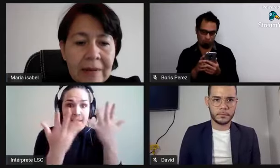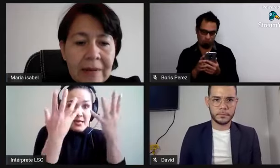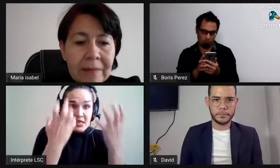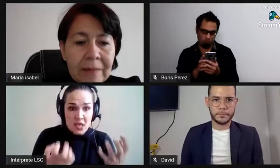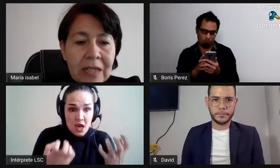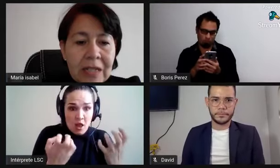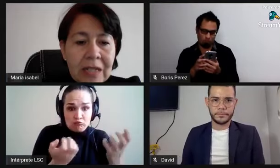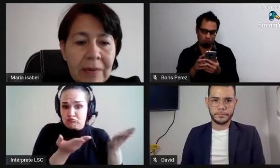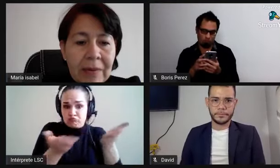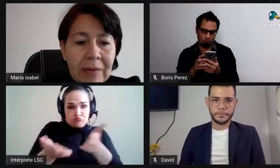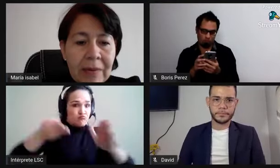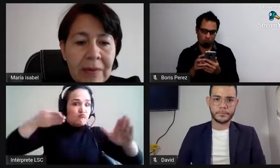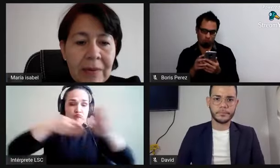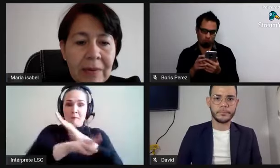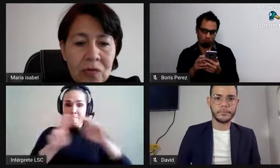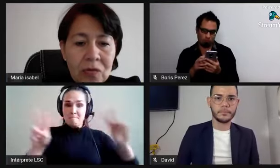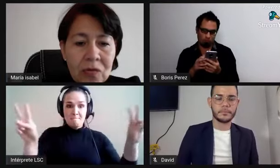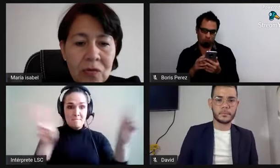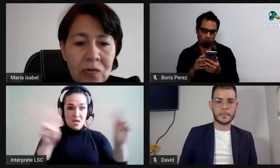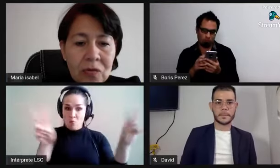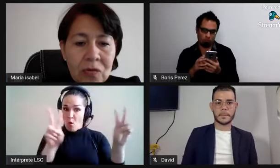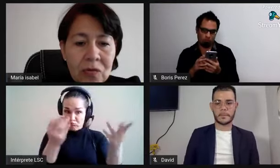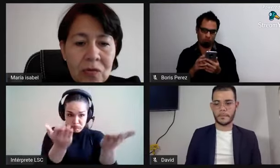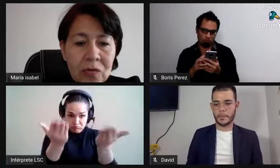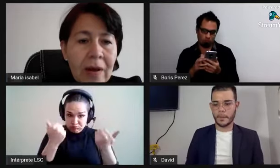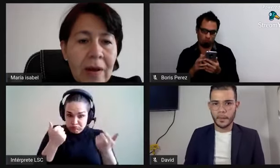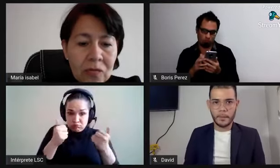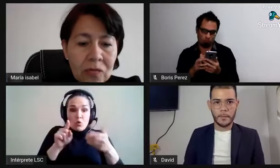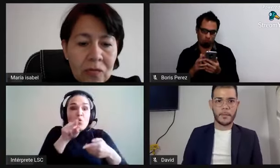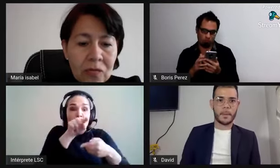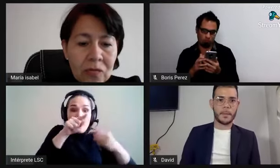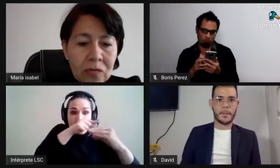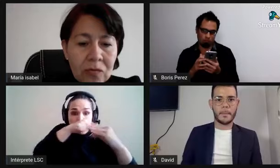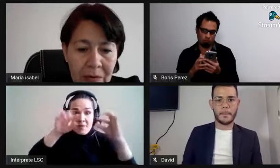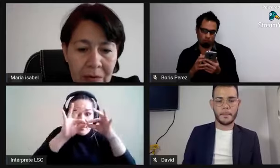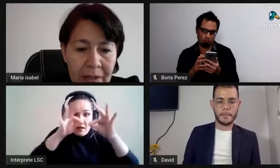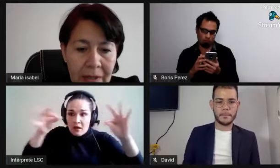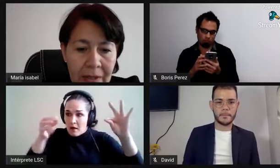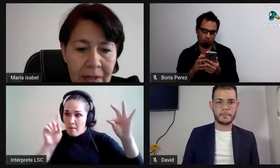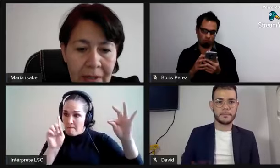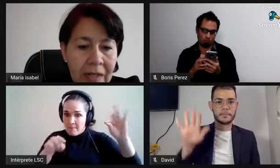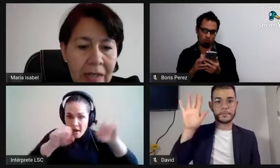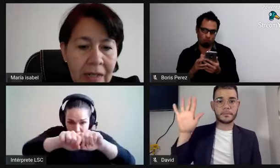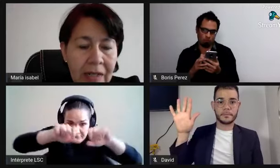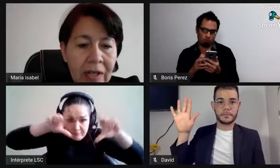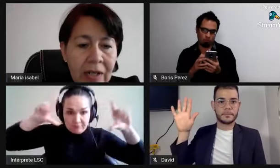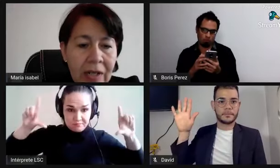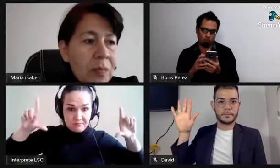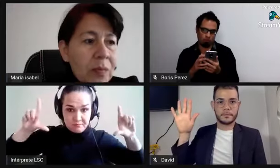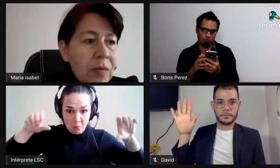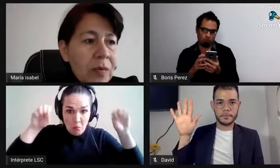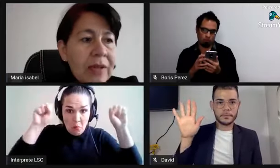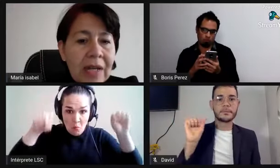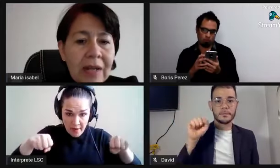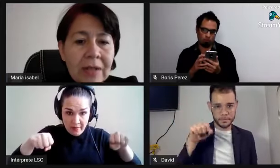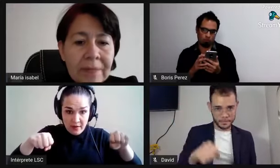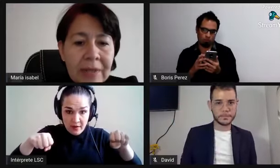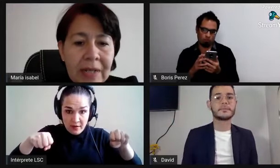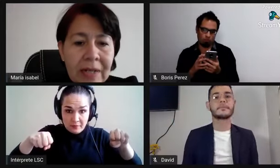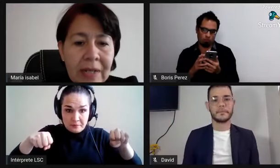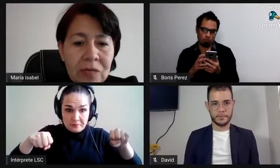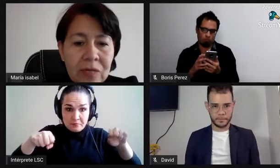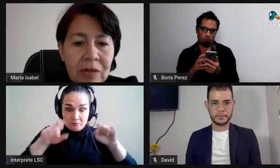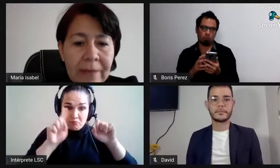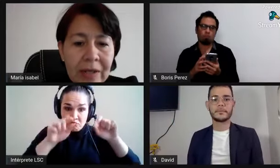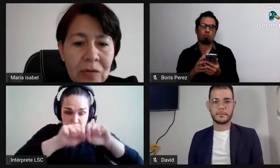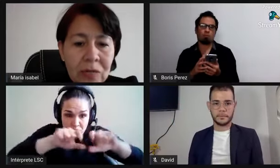quieran participar haciendo sus preguntas en vivo. Bien. Y creo que en el grupo